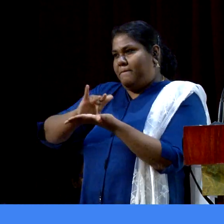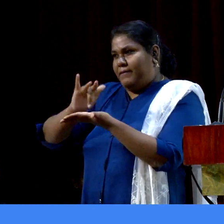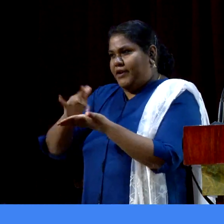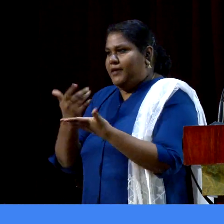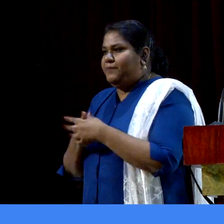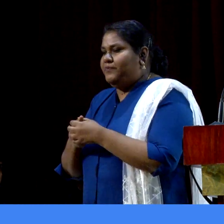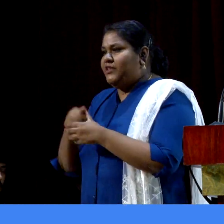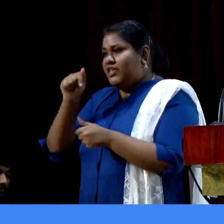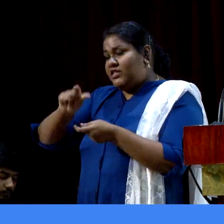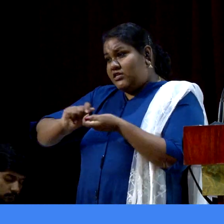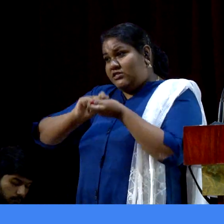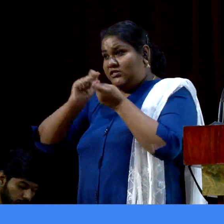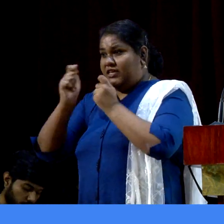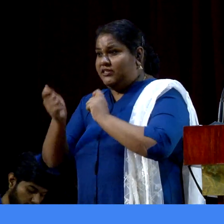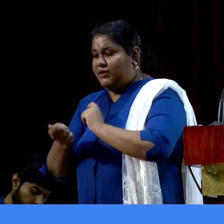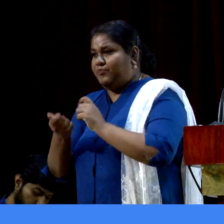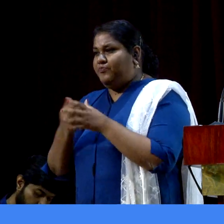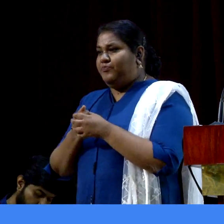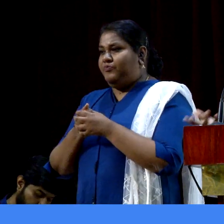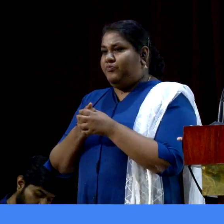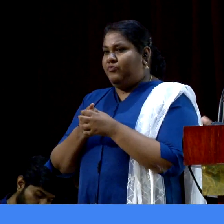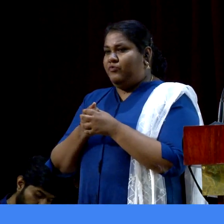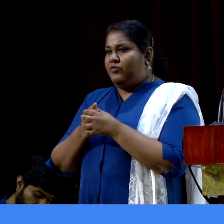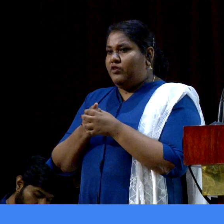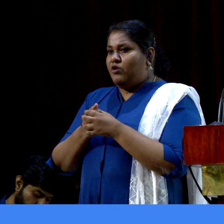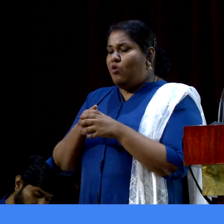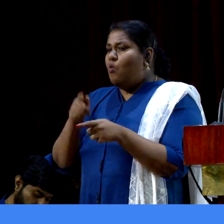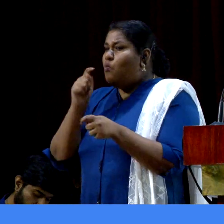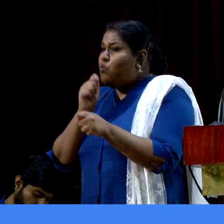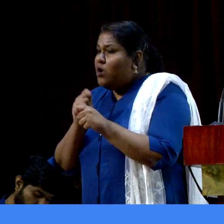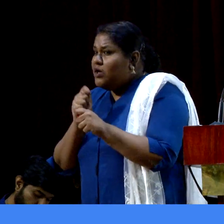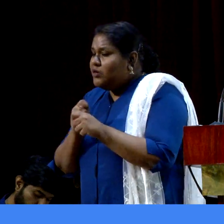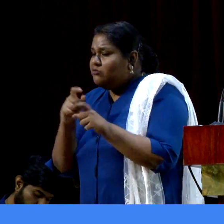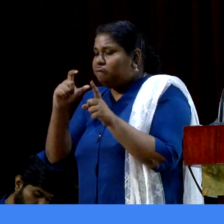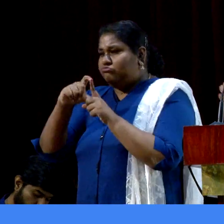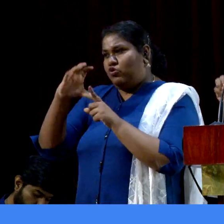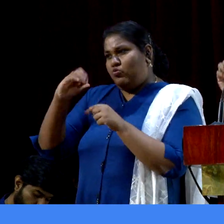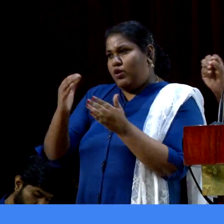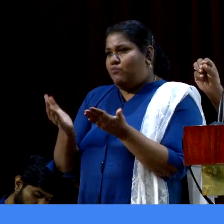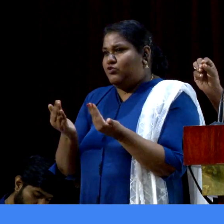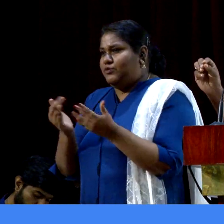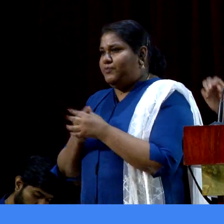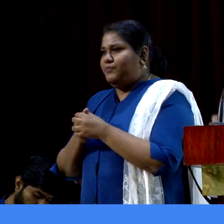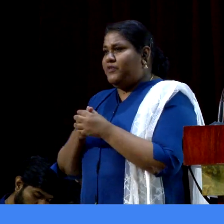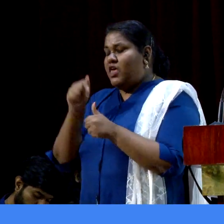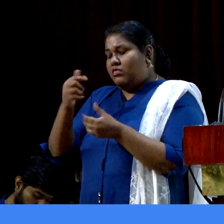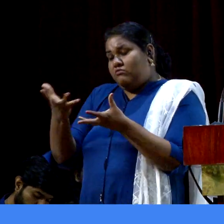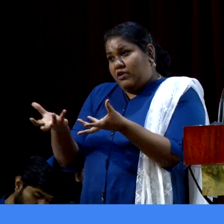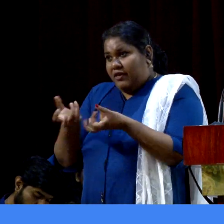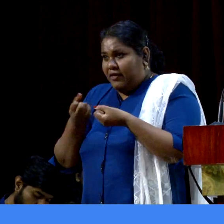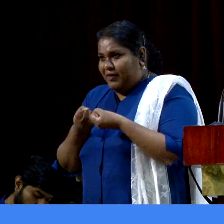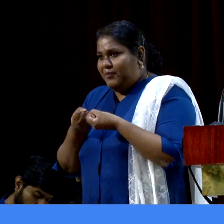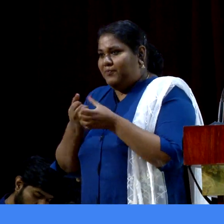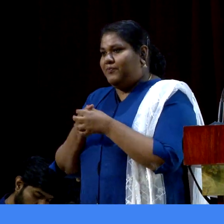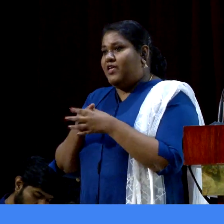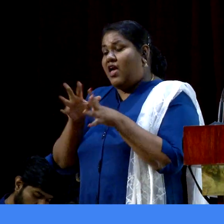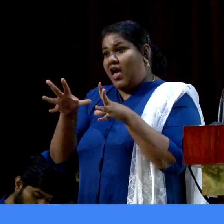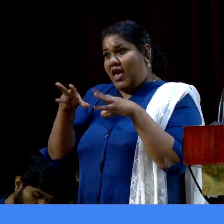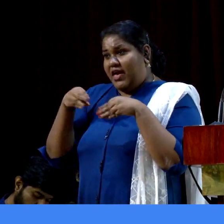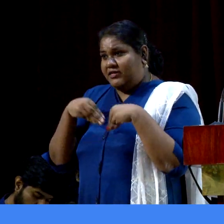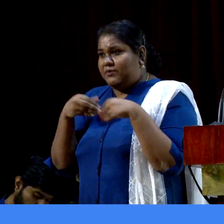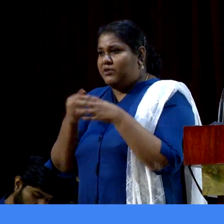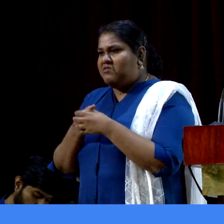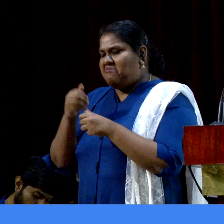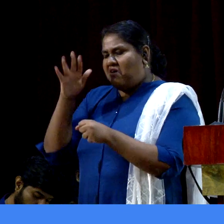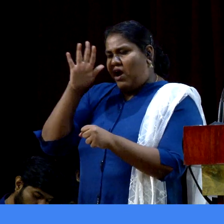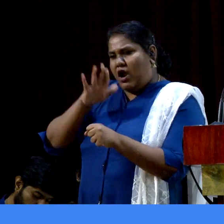உரிமையாய் மாறியதன் காரணமாகத்தான் உணவு என்பதும் உரிமையாய் மாறியிருக்கிறது. உணவு கையேந்தி பெறுகின்ற